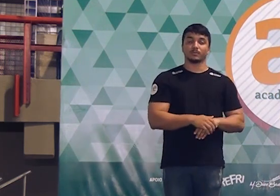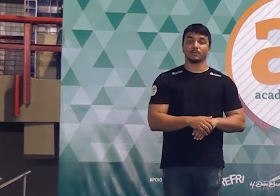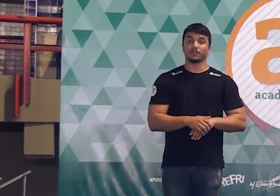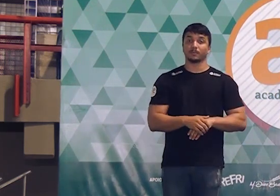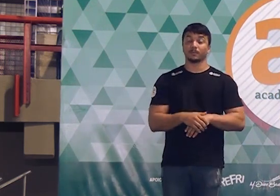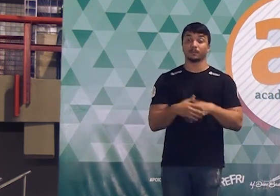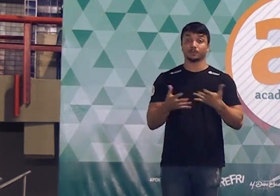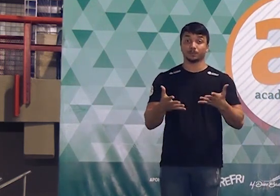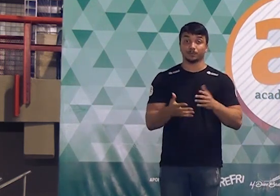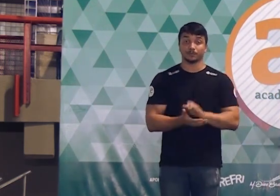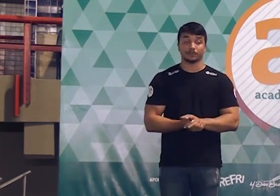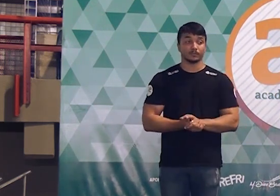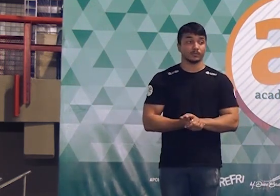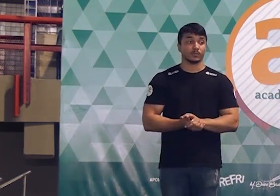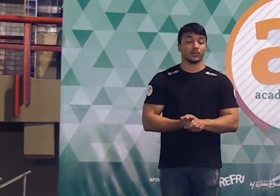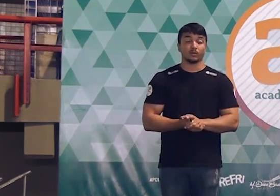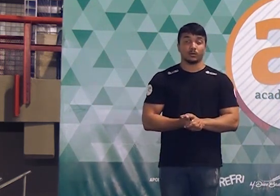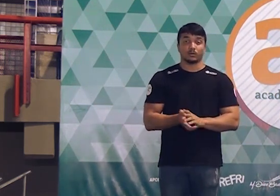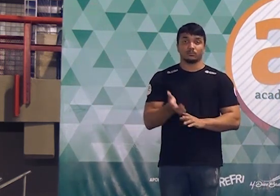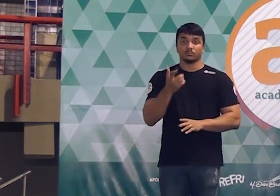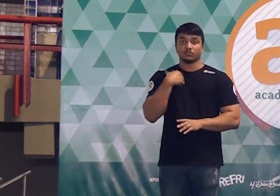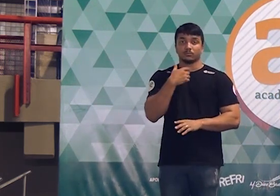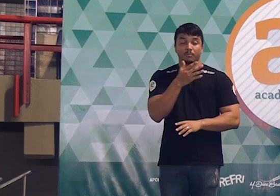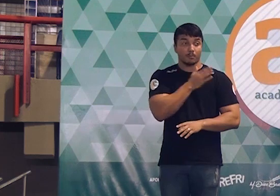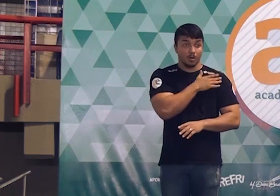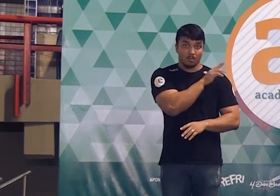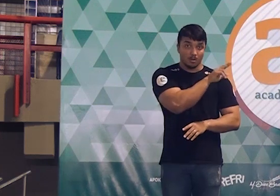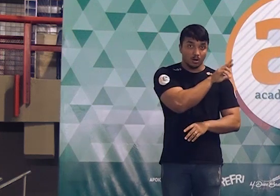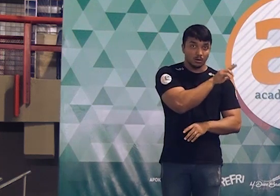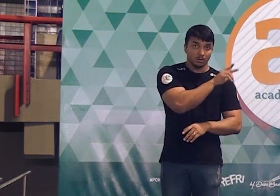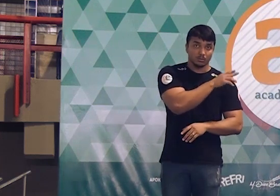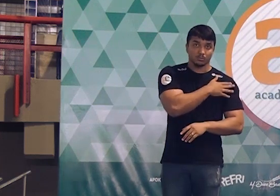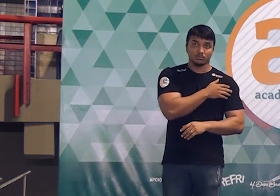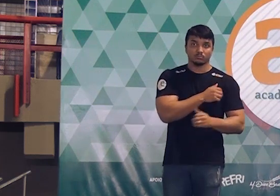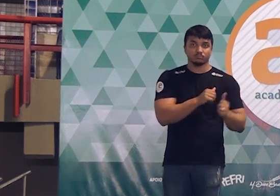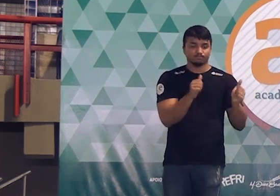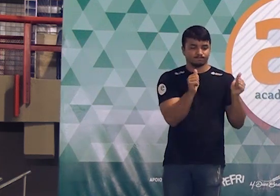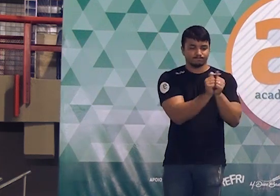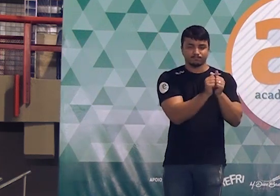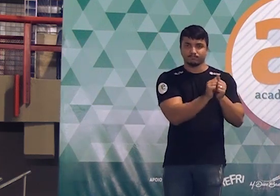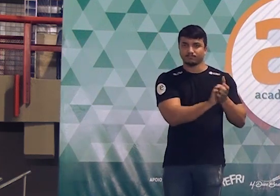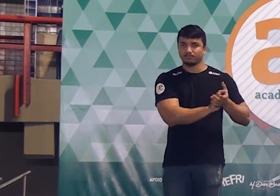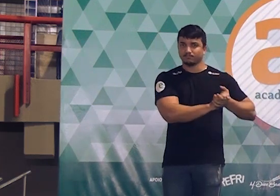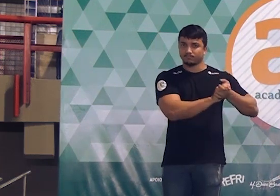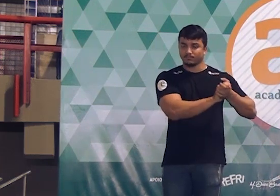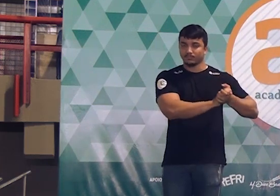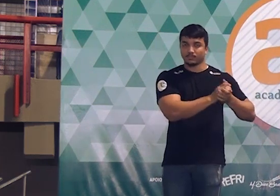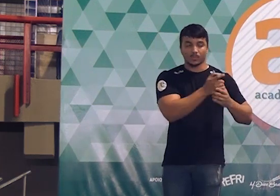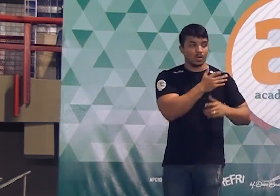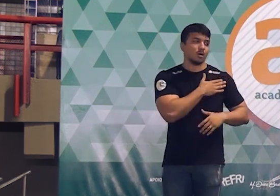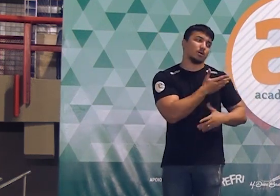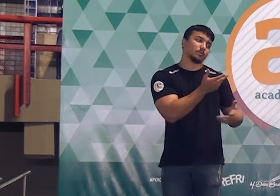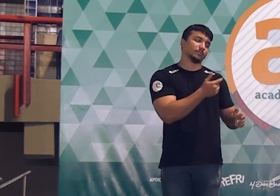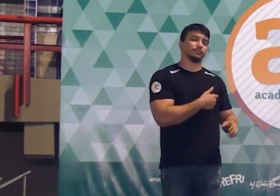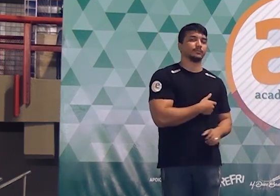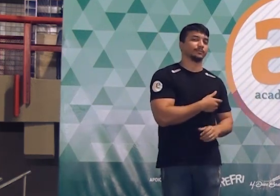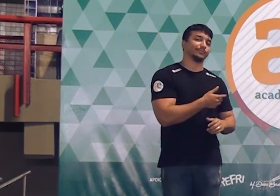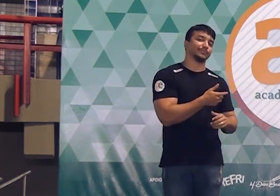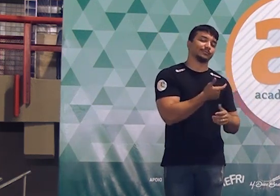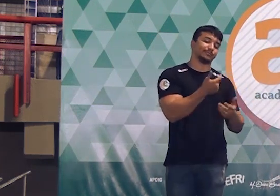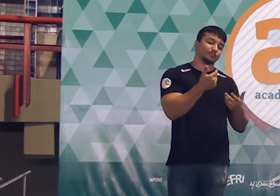aí é o seguinte, cheguei para o meu irmão, nós somos muito comparsas. Eu disse assim, cara,